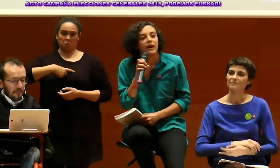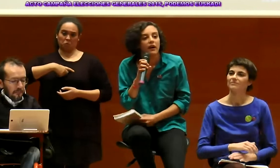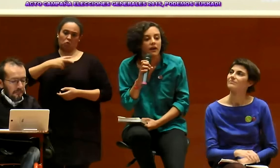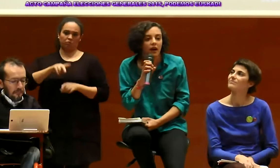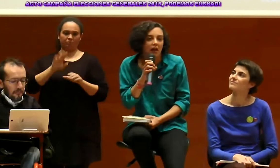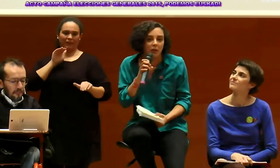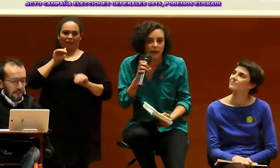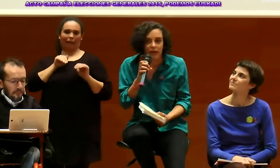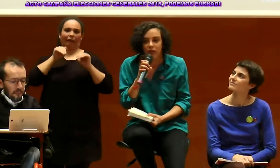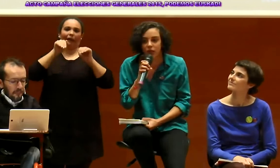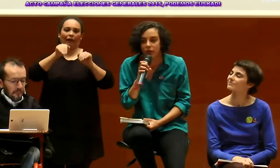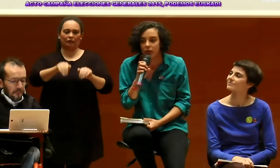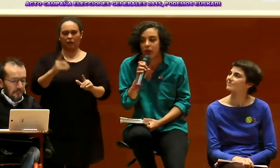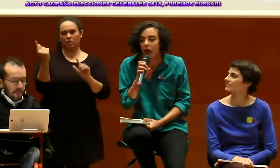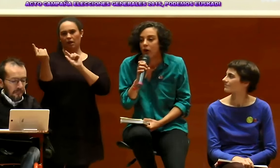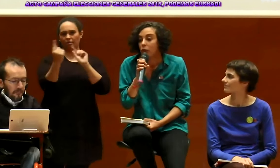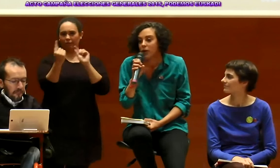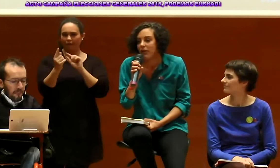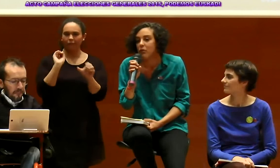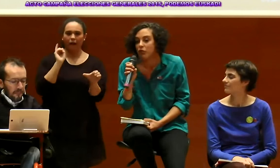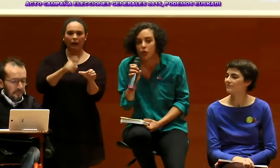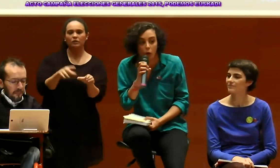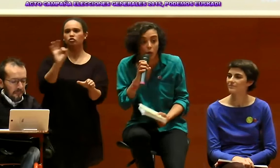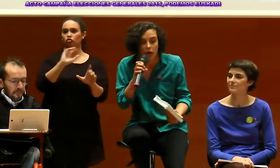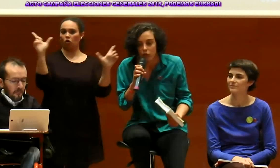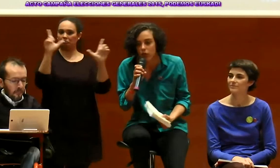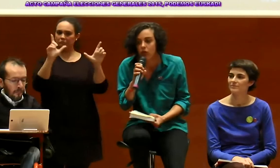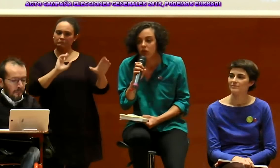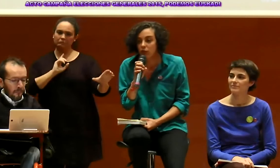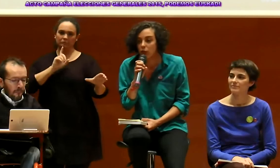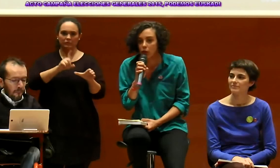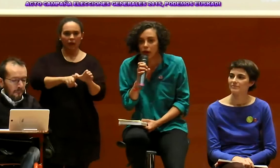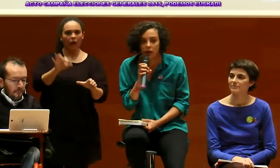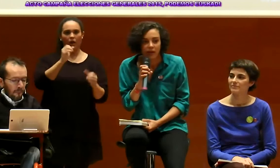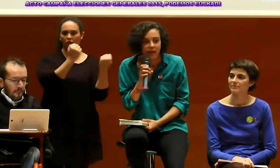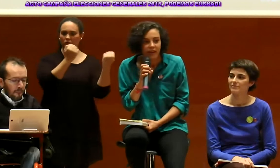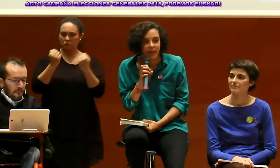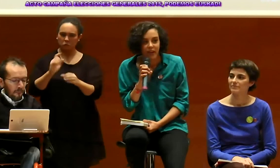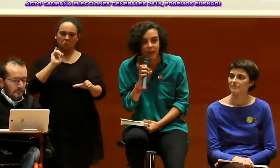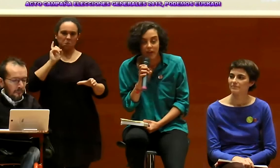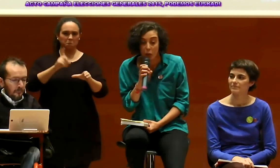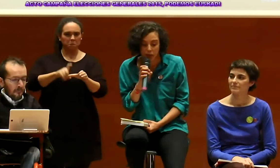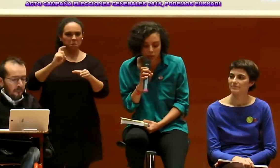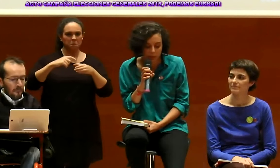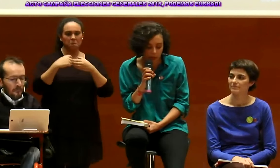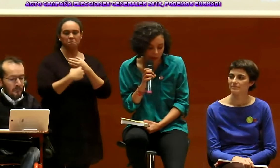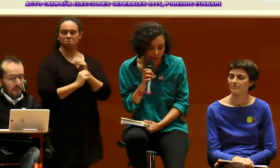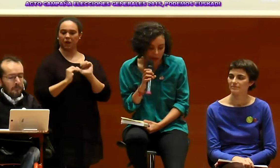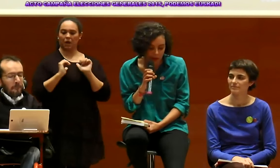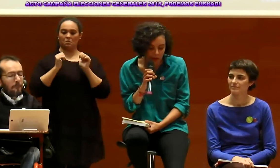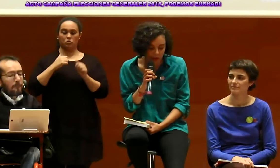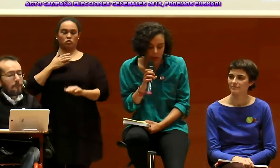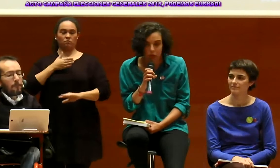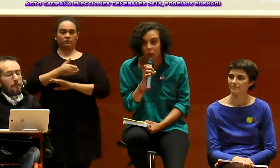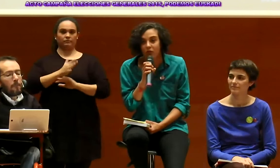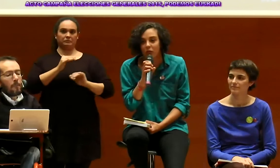tocado ir a debates o a programas de televisión o a algún acto institucional, y al principio, cuando llegaba